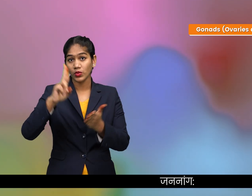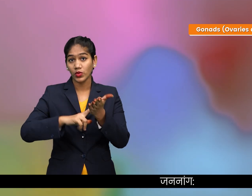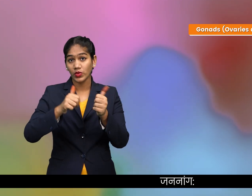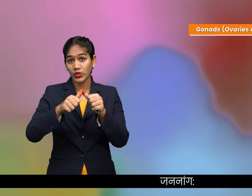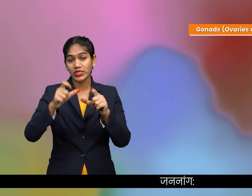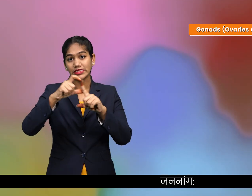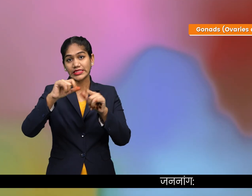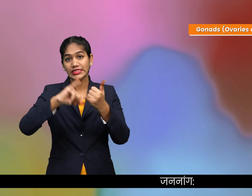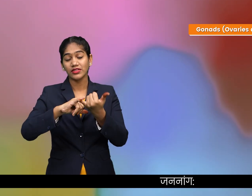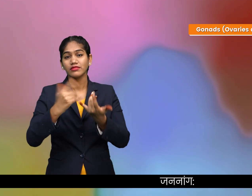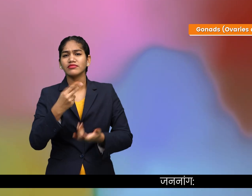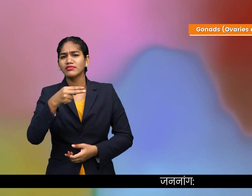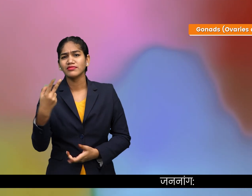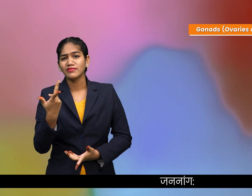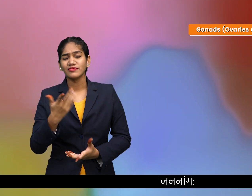जननांग